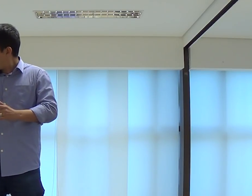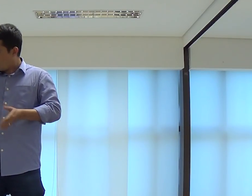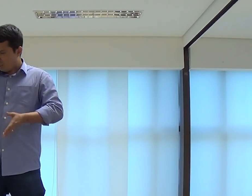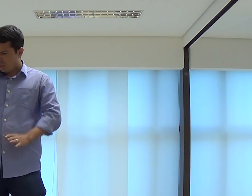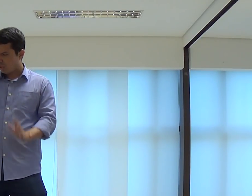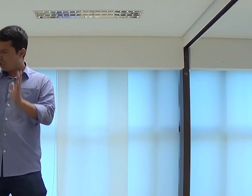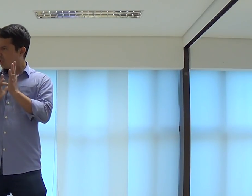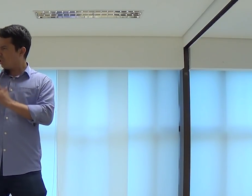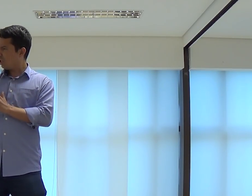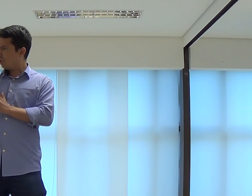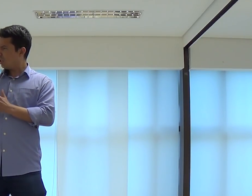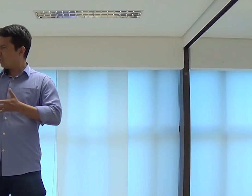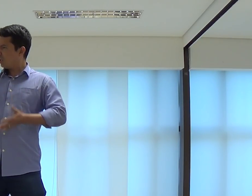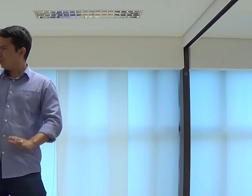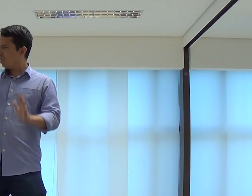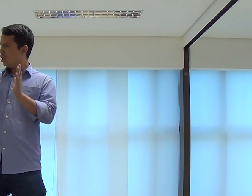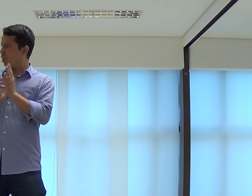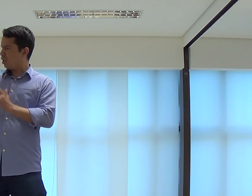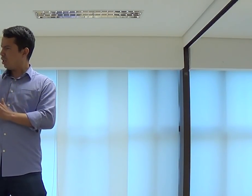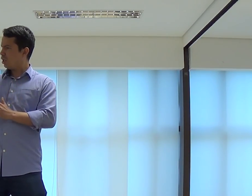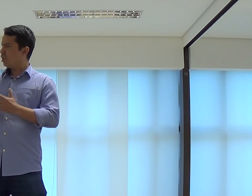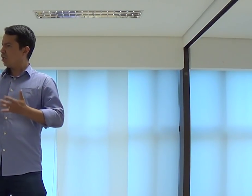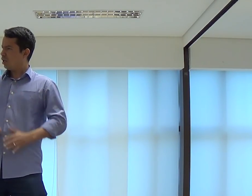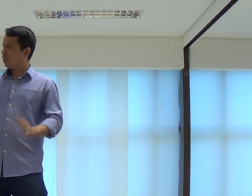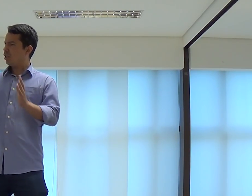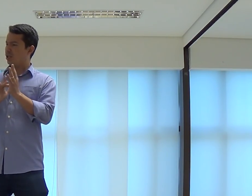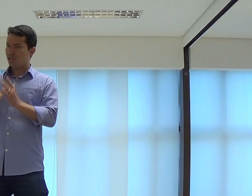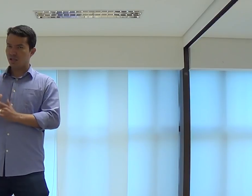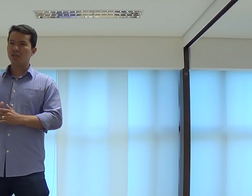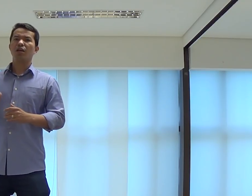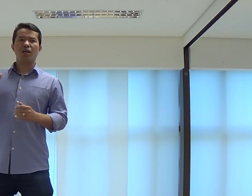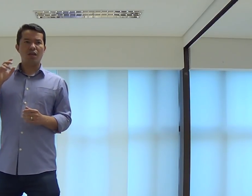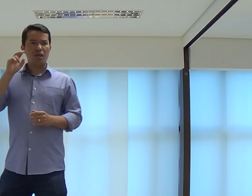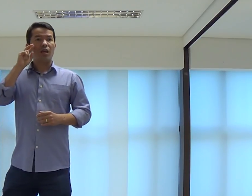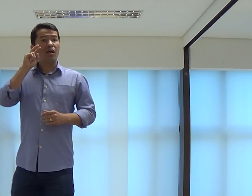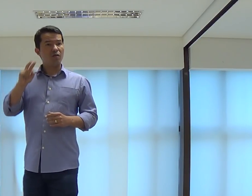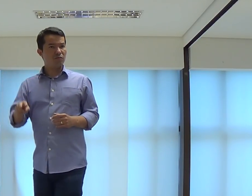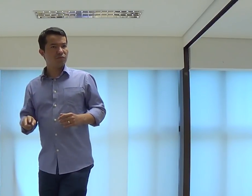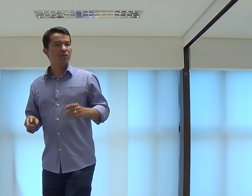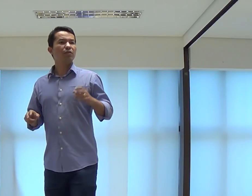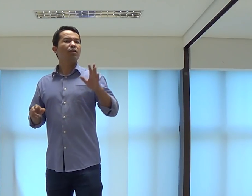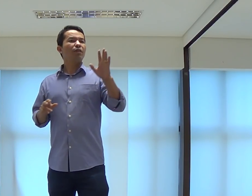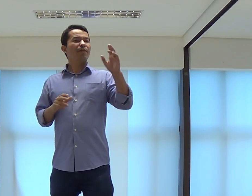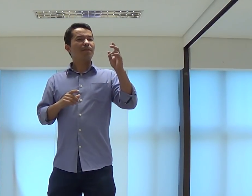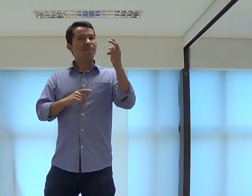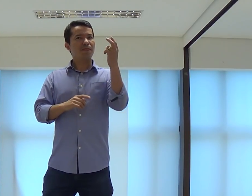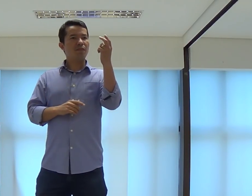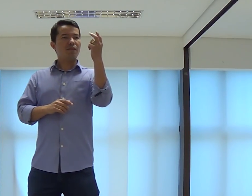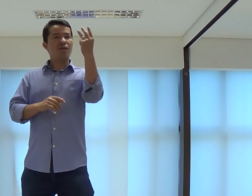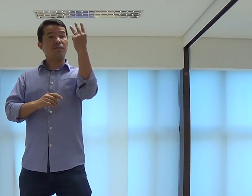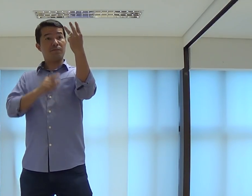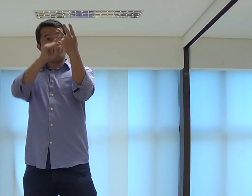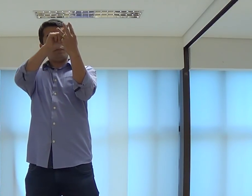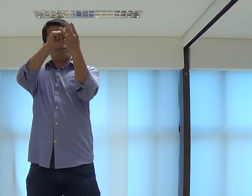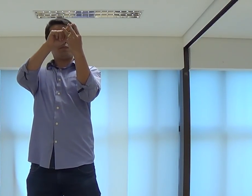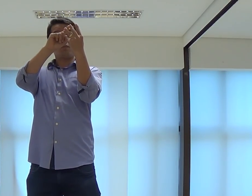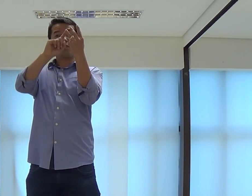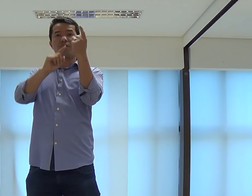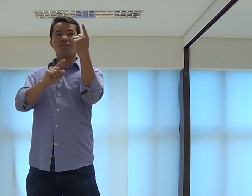Natal? Não é o sinal de Jesus? Eu acho que é esse o sinal também. Então, a gente tem esses